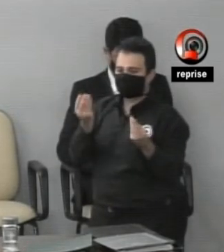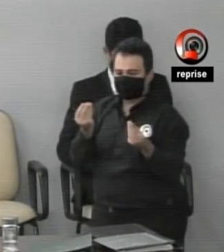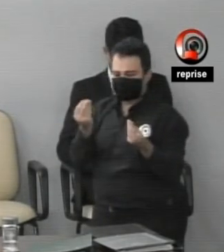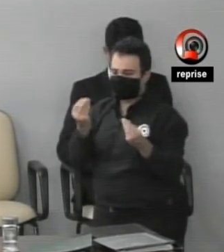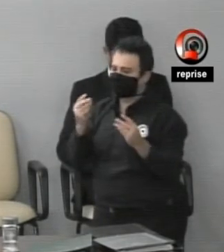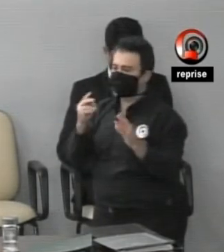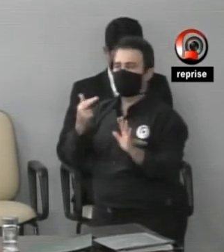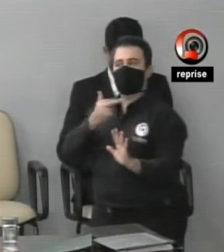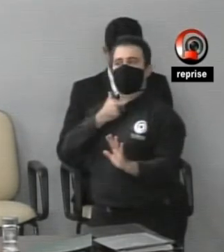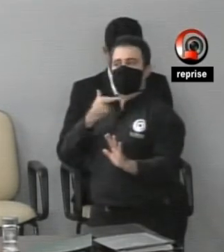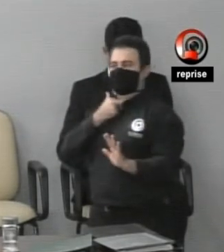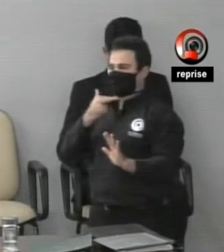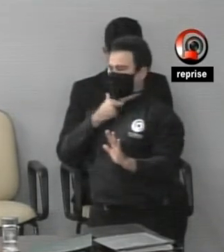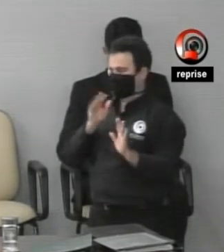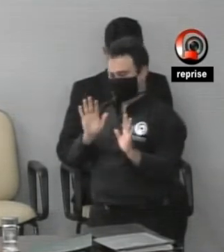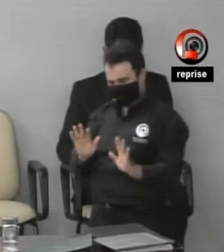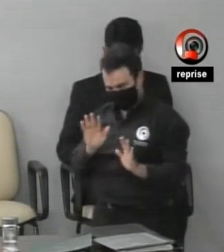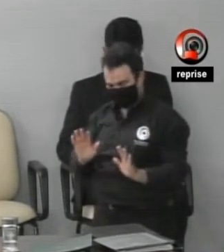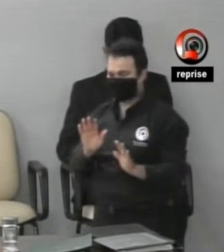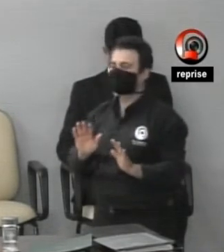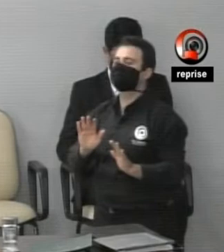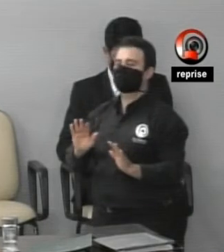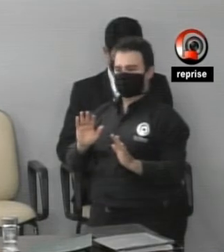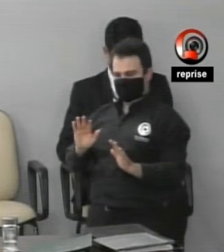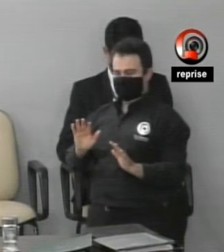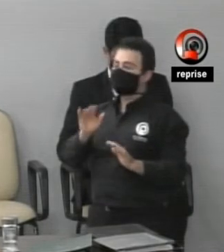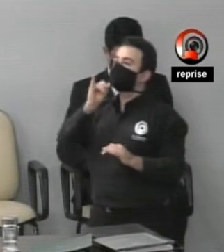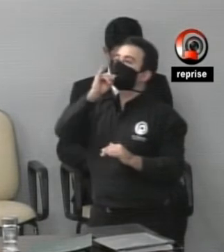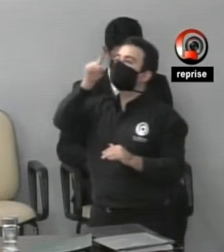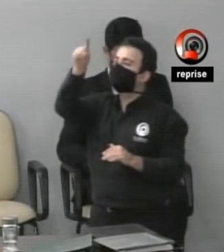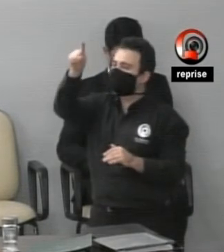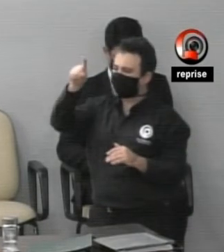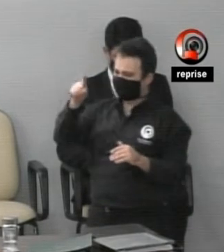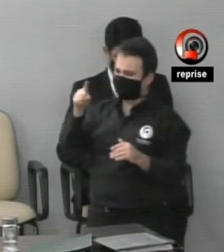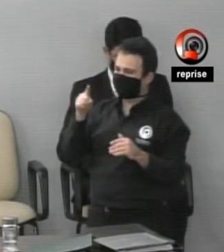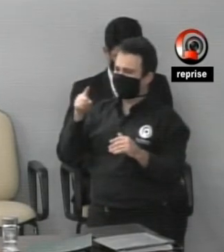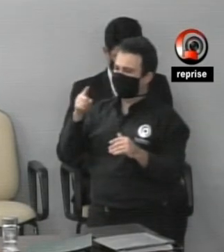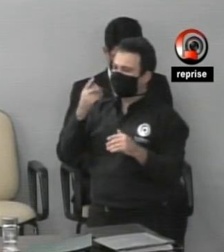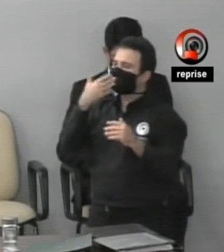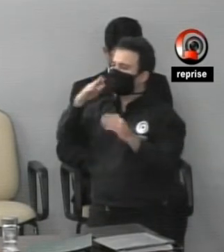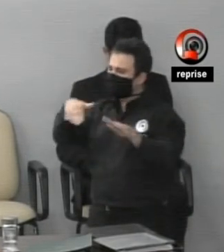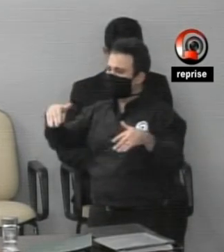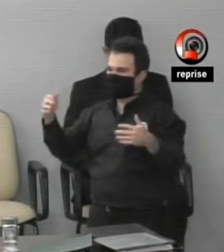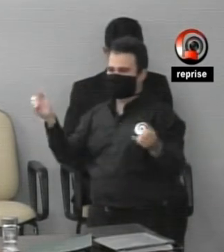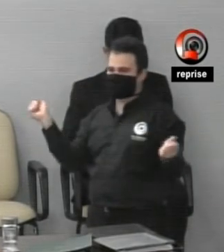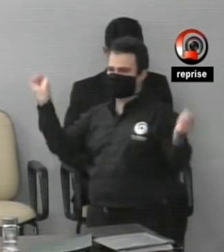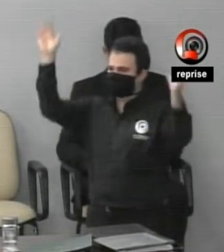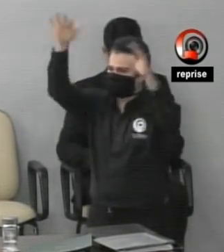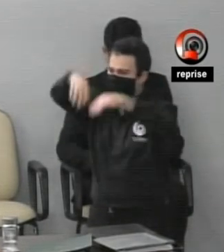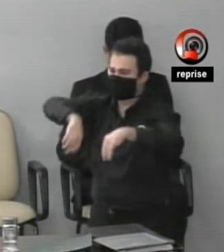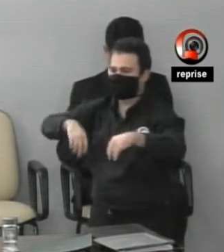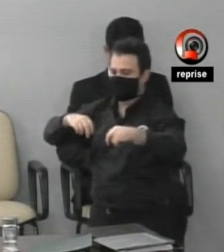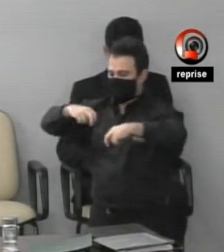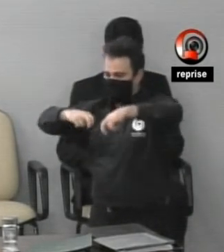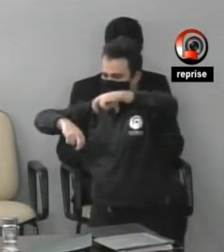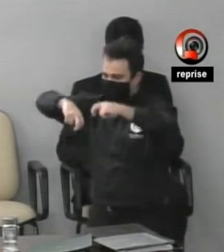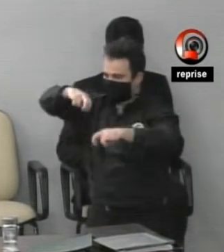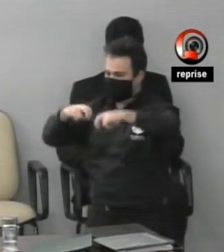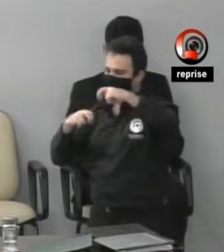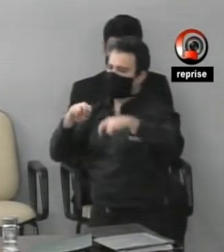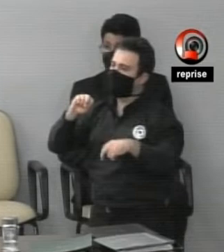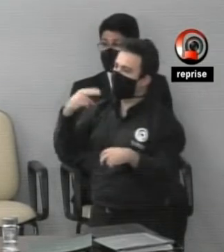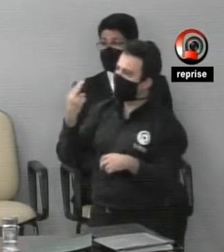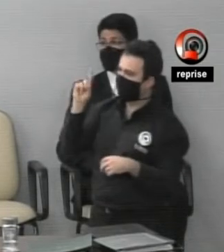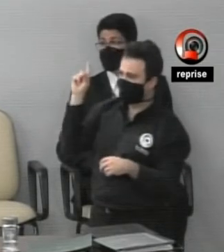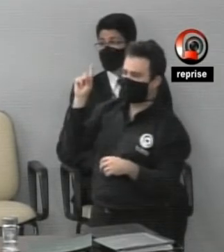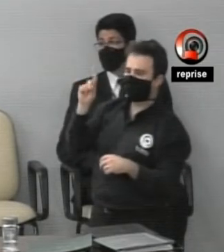escolas. Então, abrir a cidade da criança, abrir os parques ecológicos, não permitir que as crianças utilizem esses